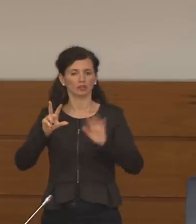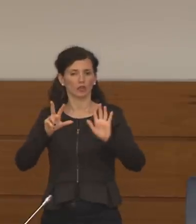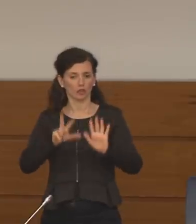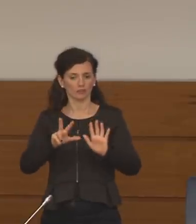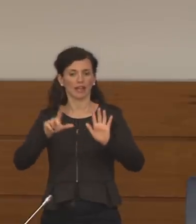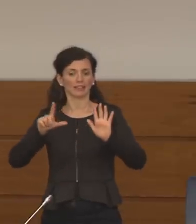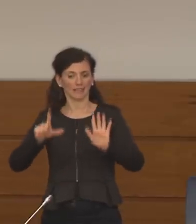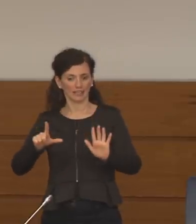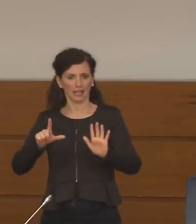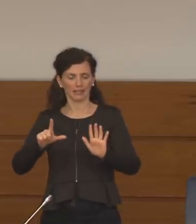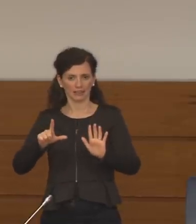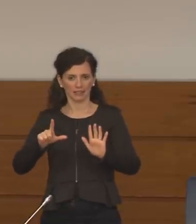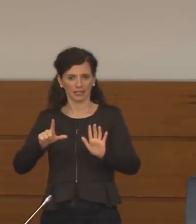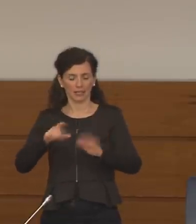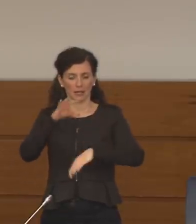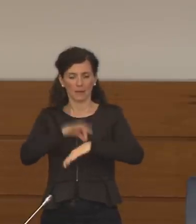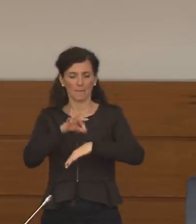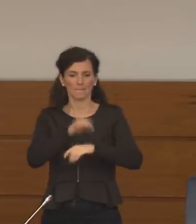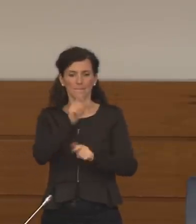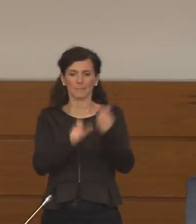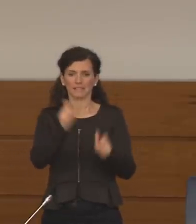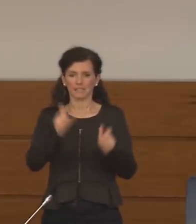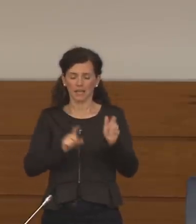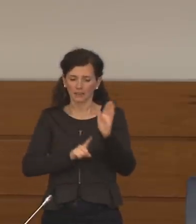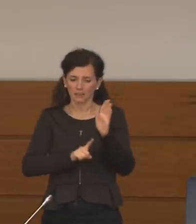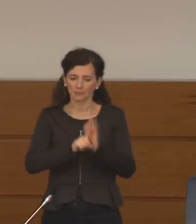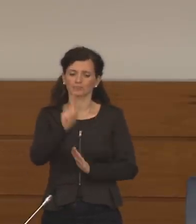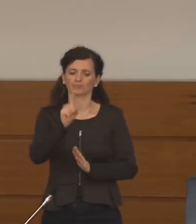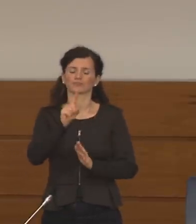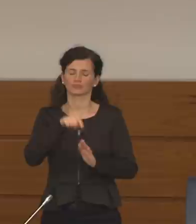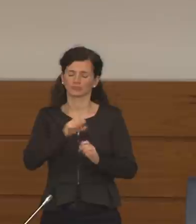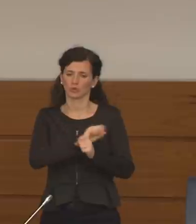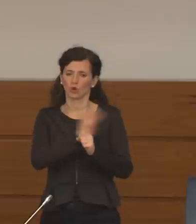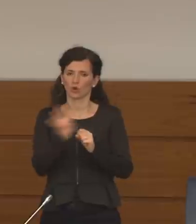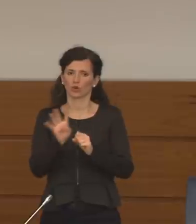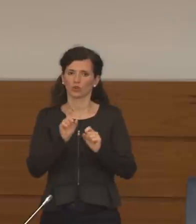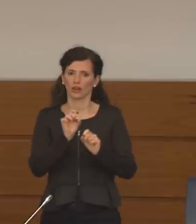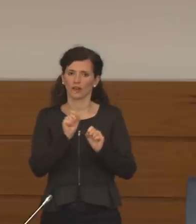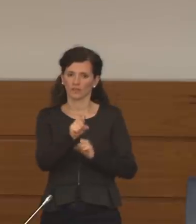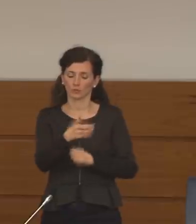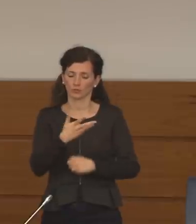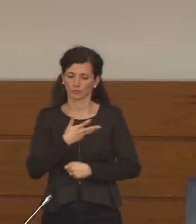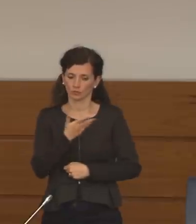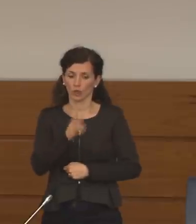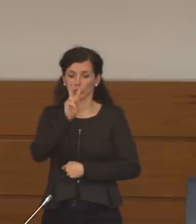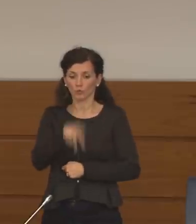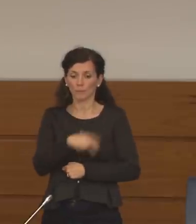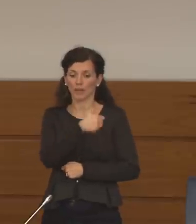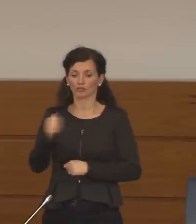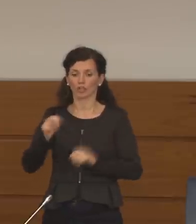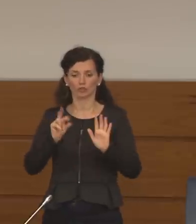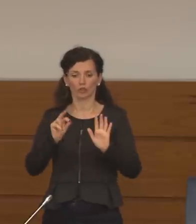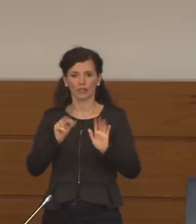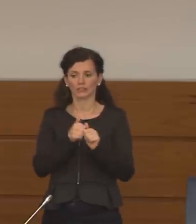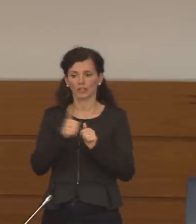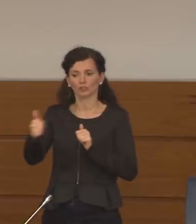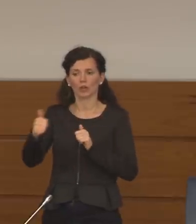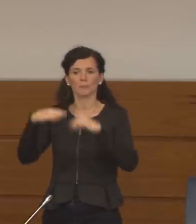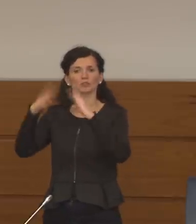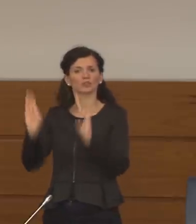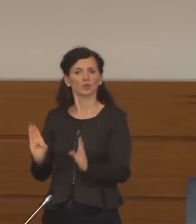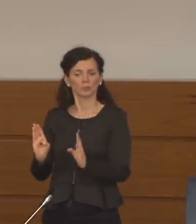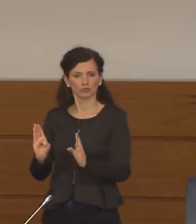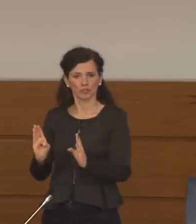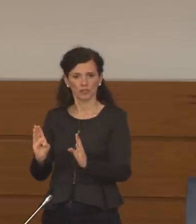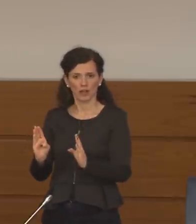387 pazienti positivi di questi 2180 sono in isolamento domiciliare